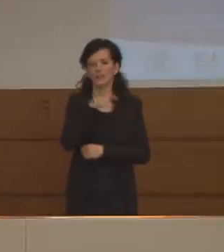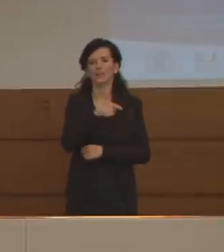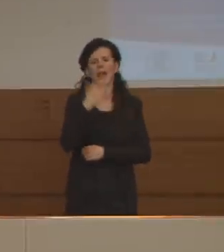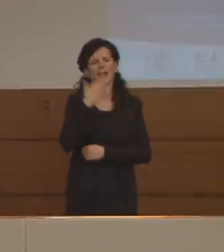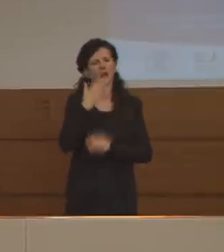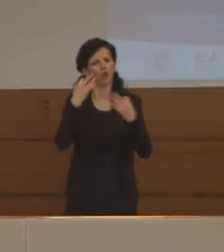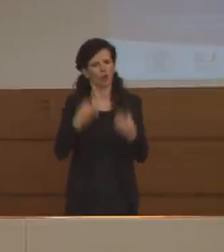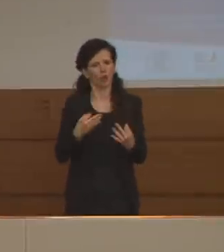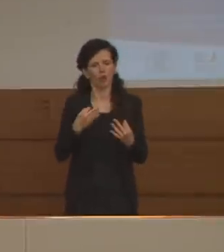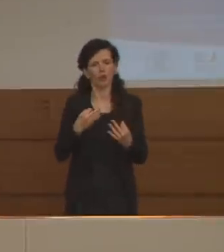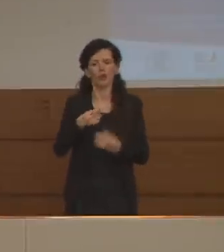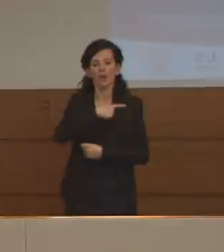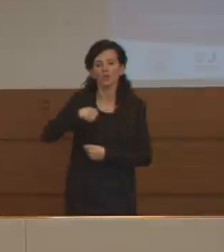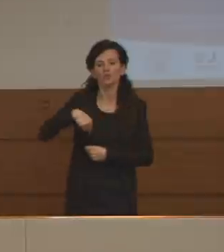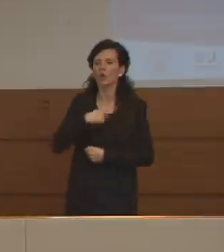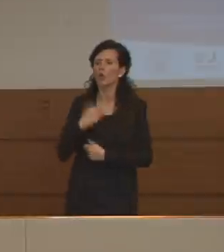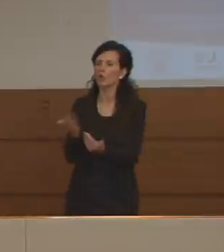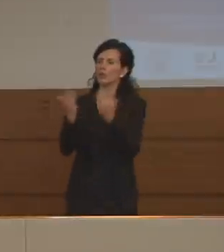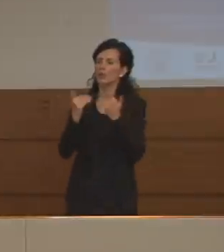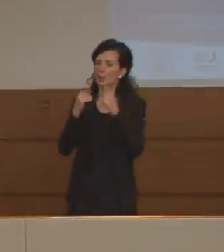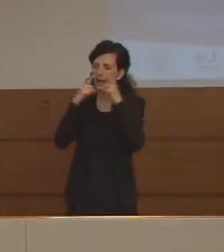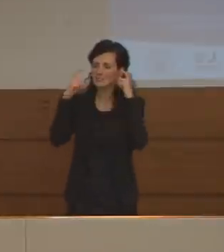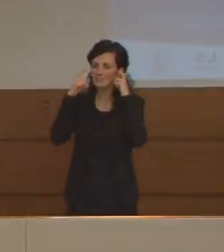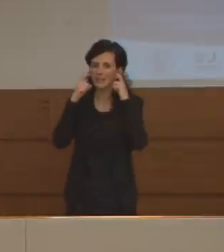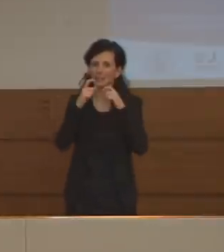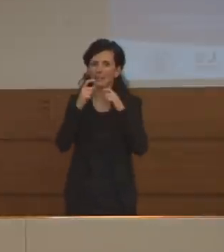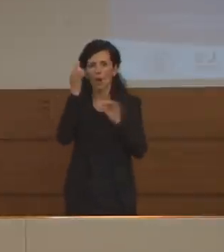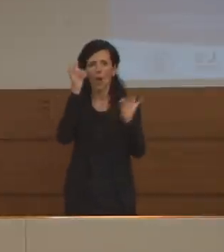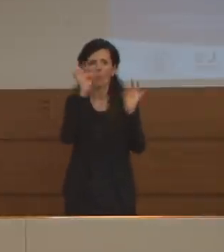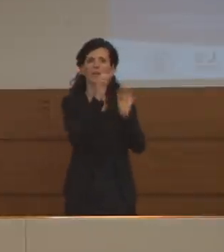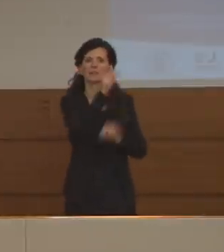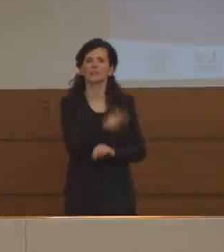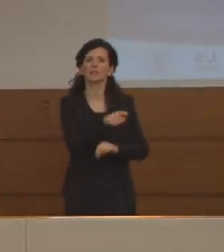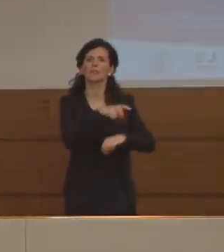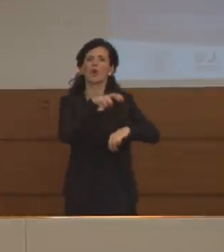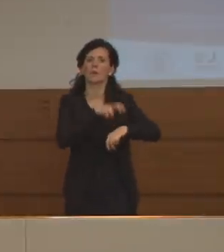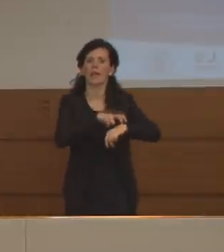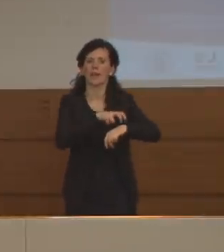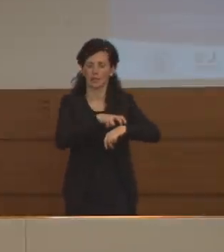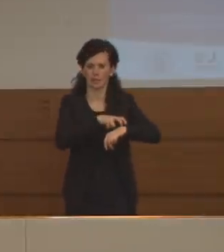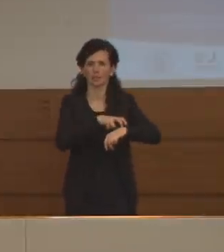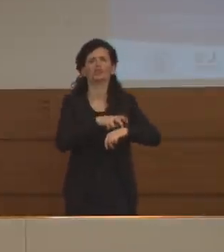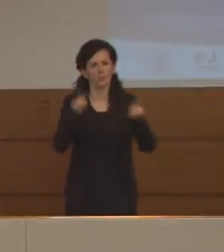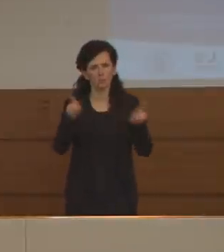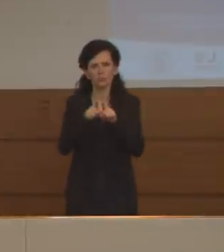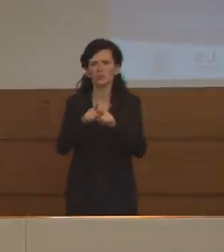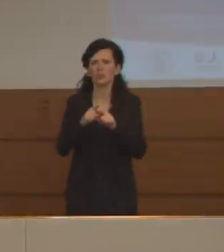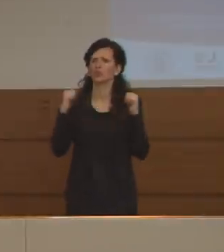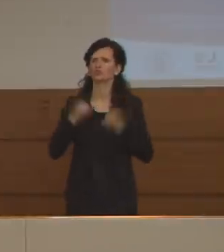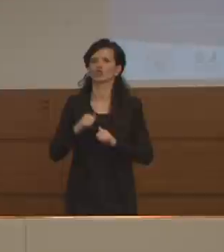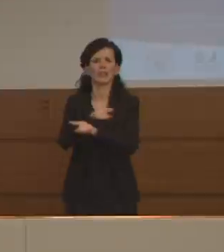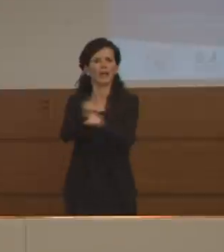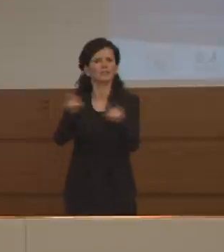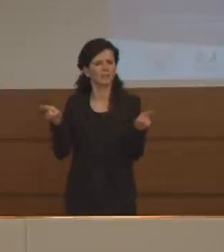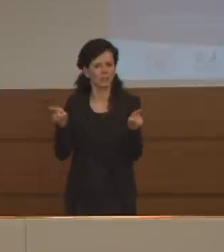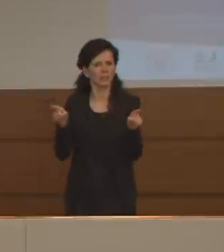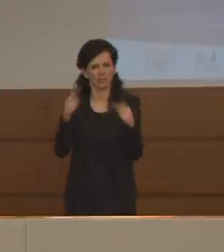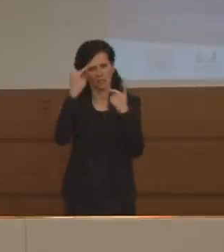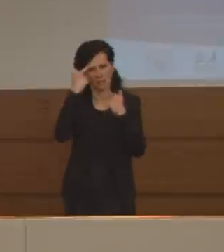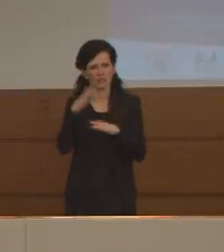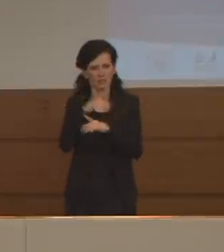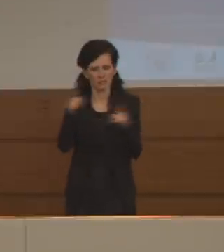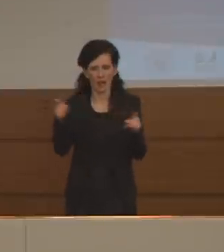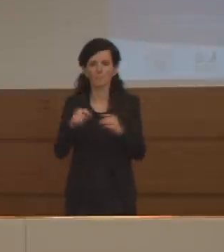mascherine per il personale sanitario ma mascherine anche per la cittadinanza come sapete e quindi vengono